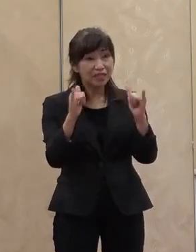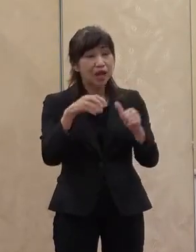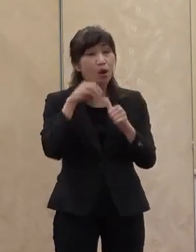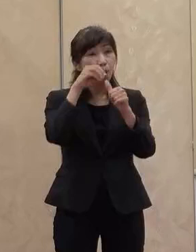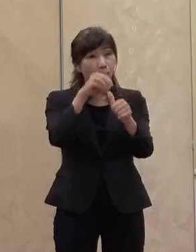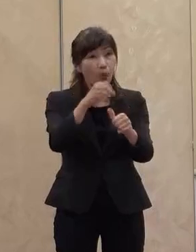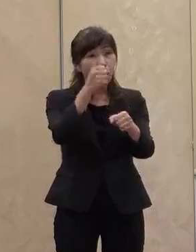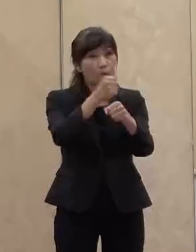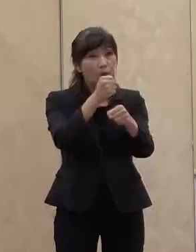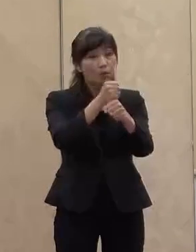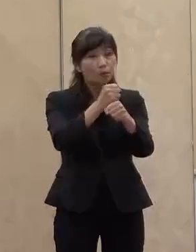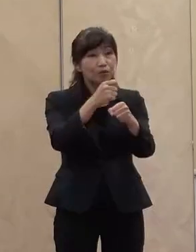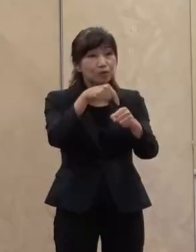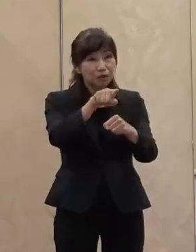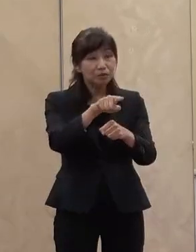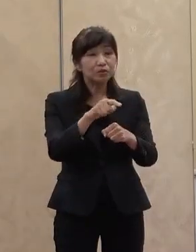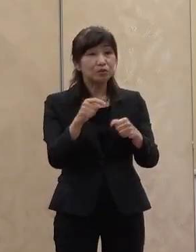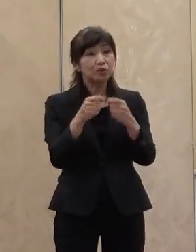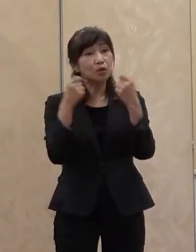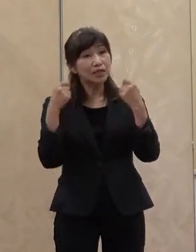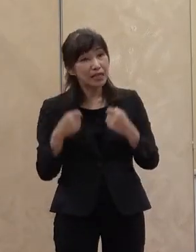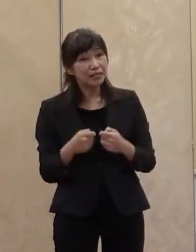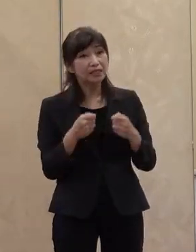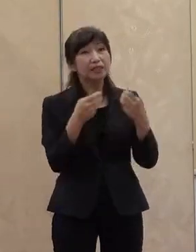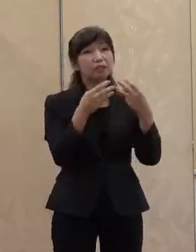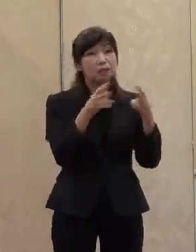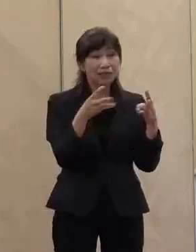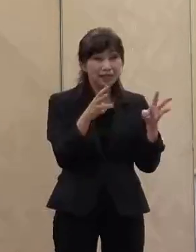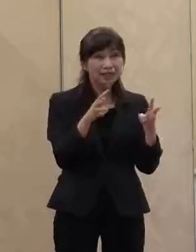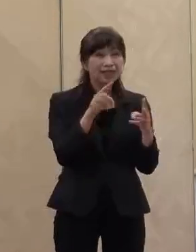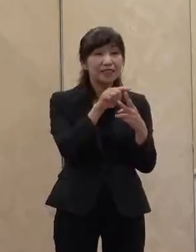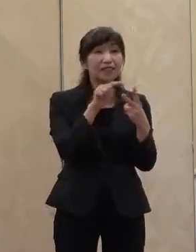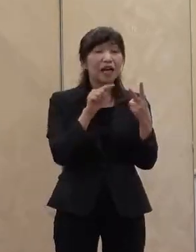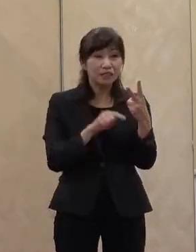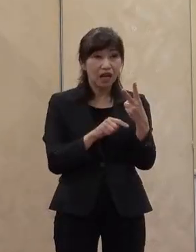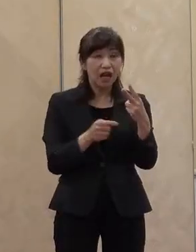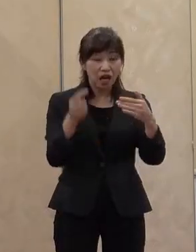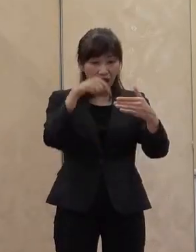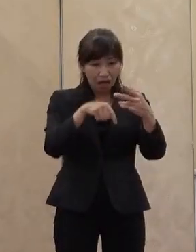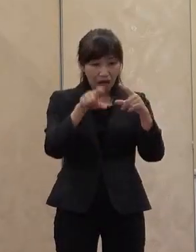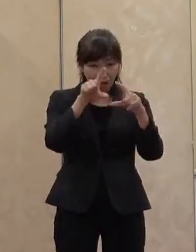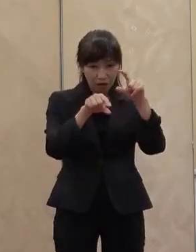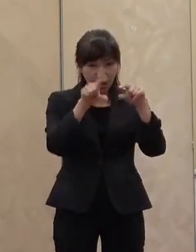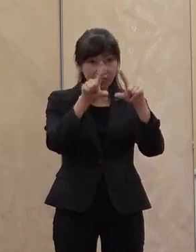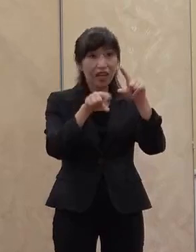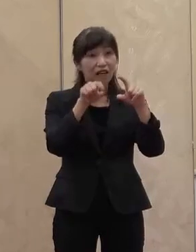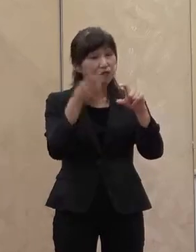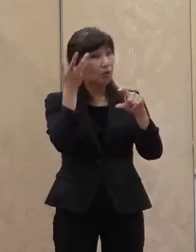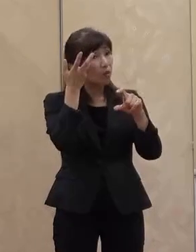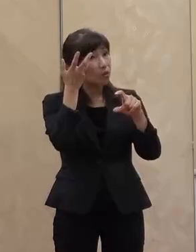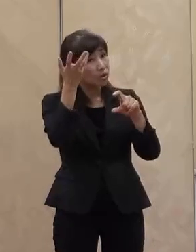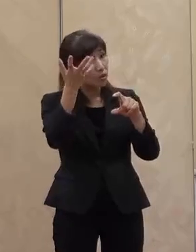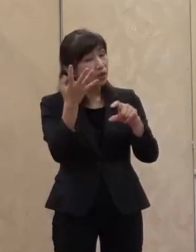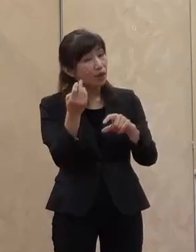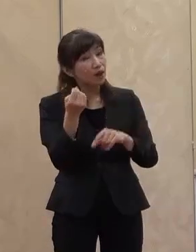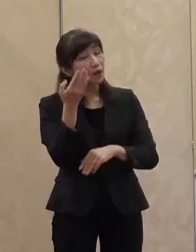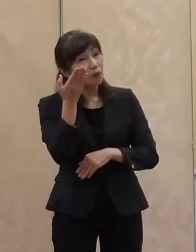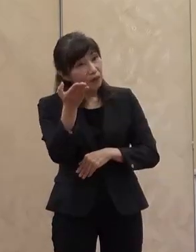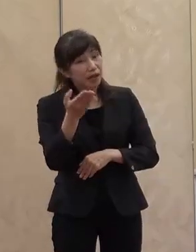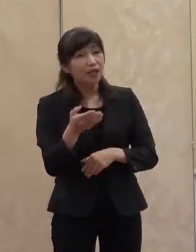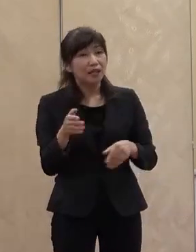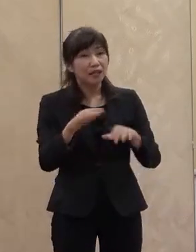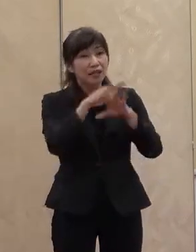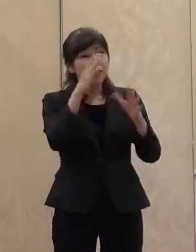れぞれ正規雇用と非正規雇用の内訳はそれぞれ何人で想定されていて、その全体の事業費の36億円のう